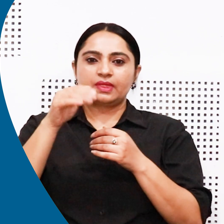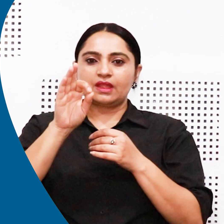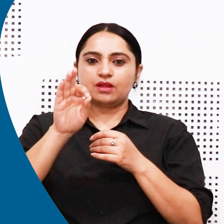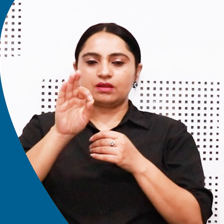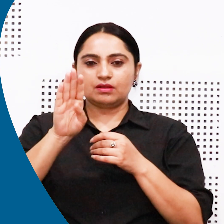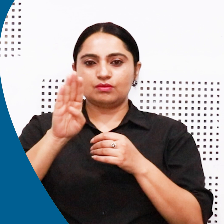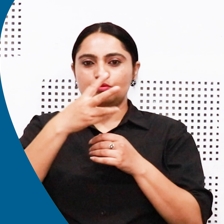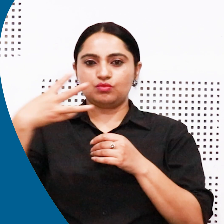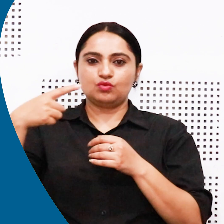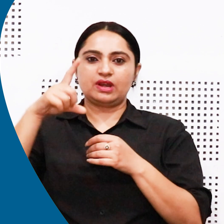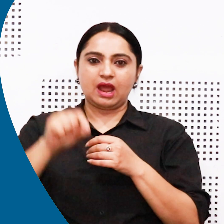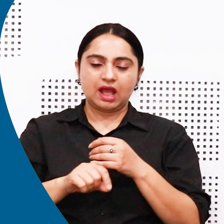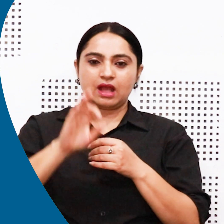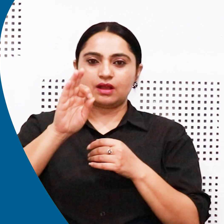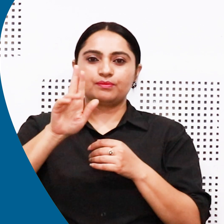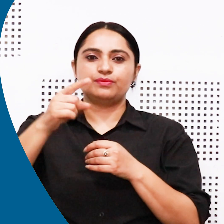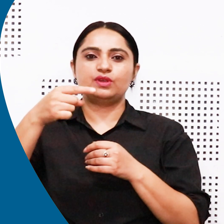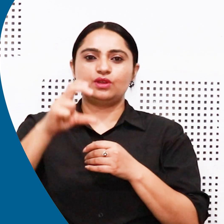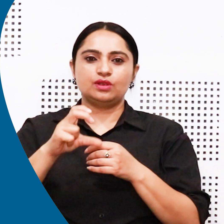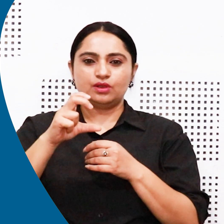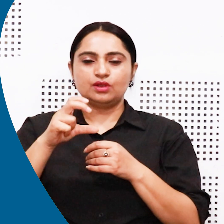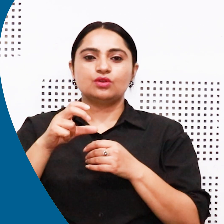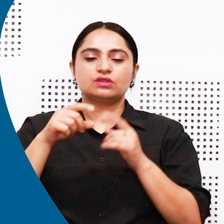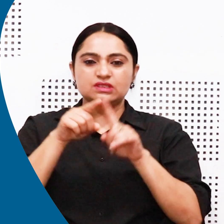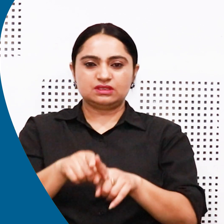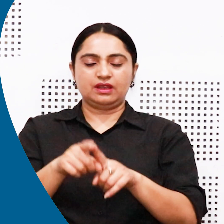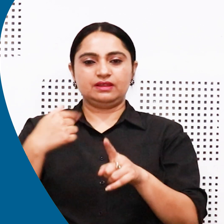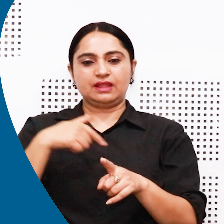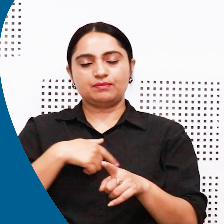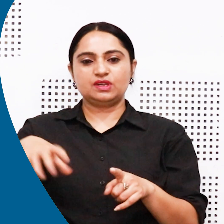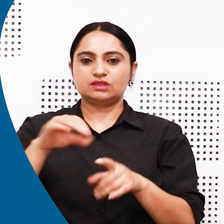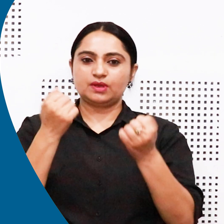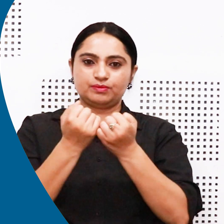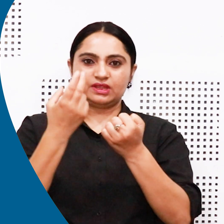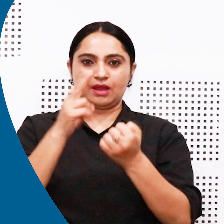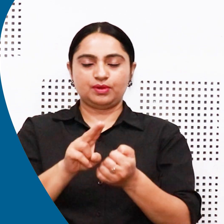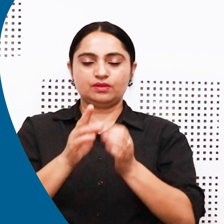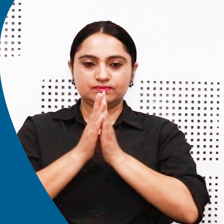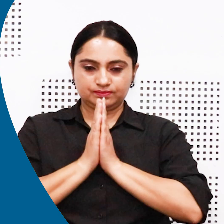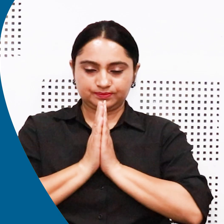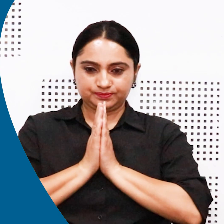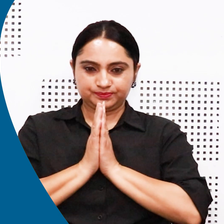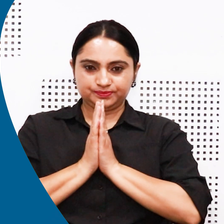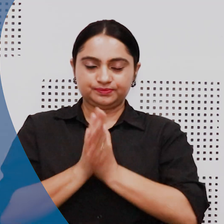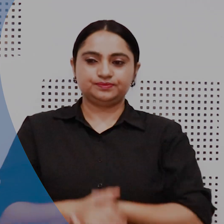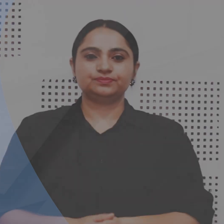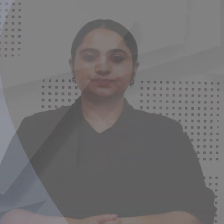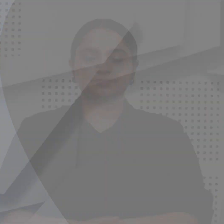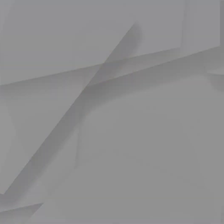बुना घिमिरे, विनोद महतो, मनकुमार गदाल सहित हामी सबै बिदा भयौं। नमस्कार।